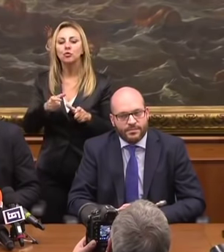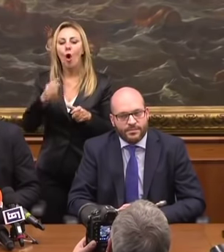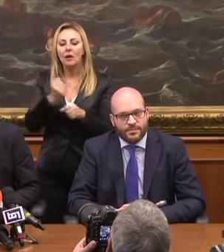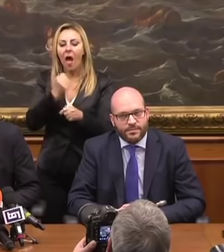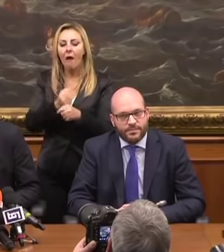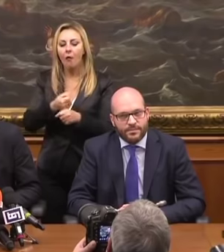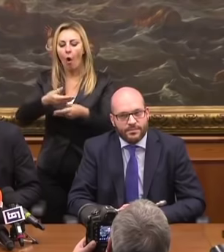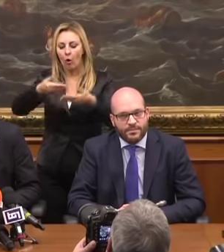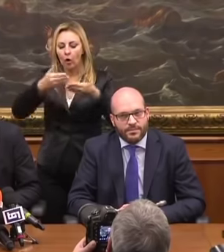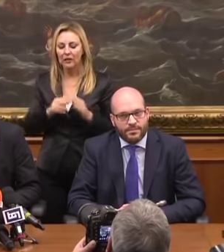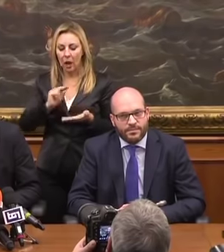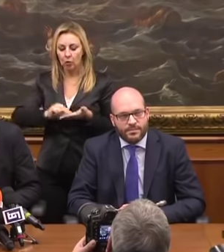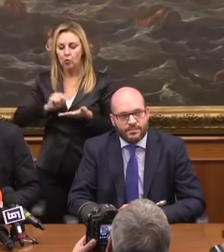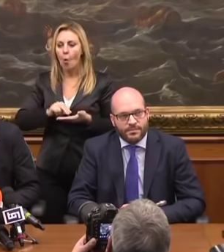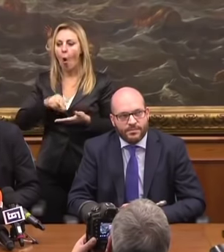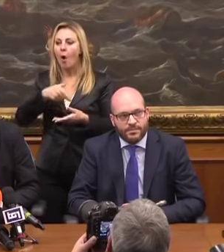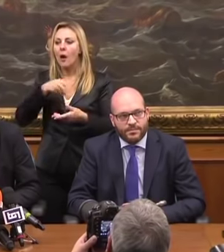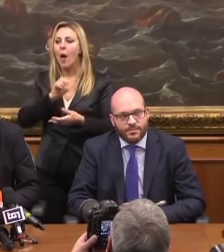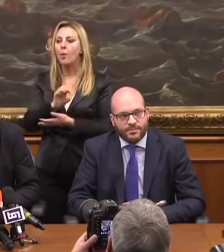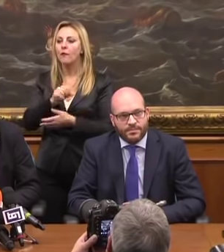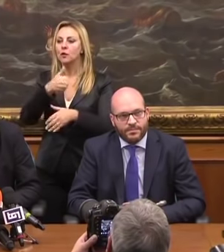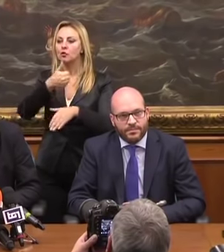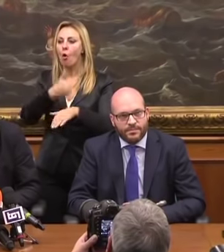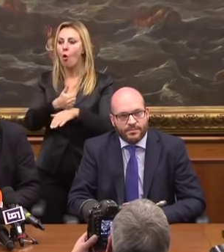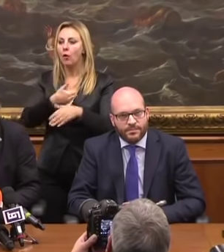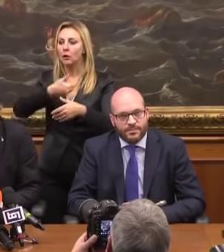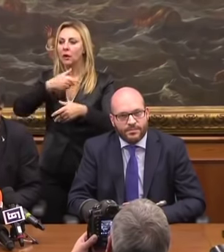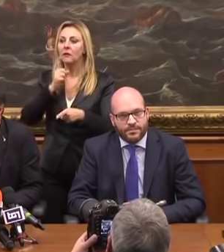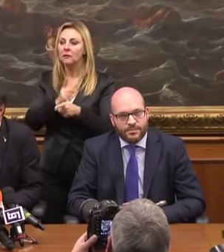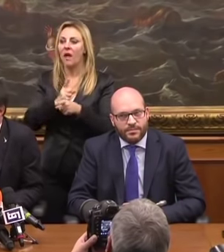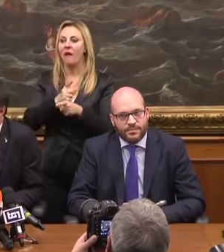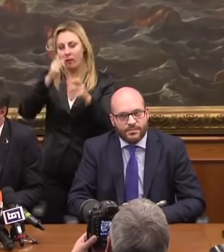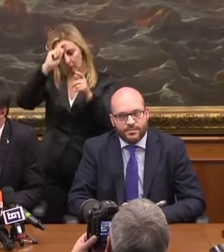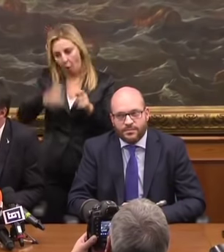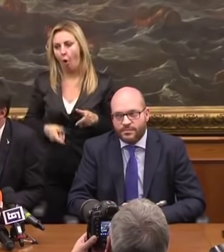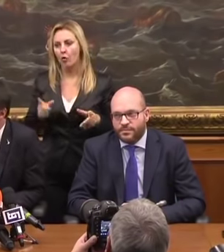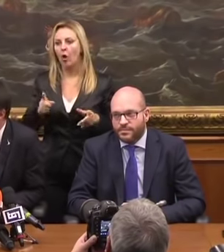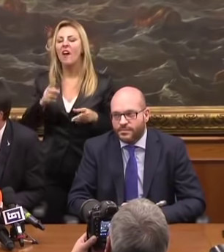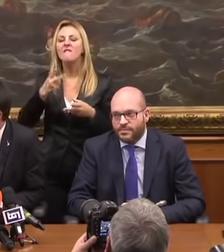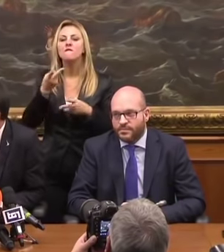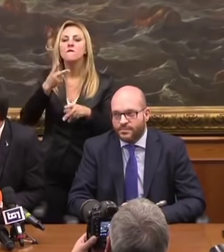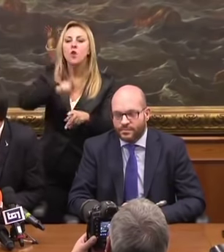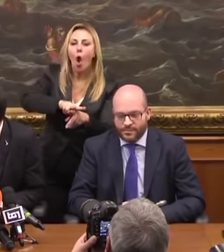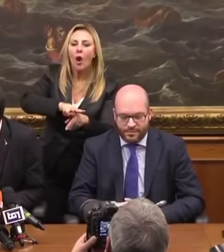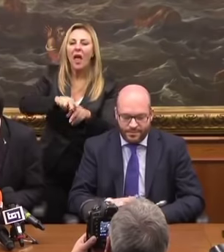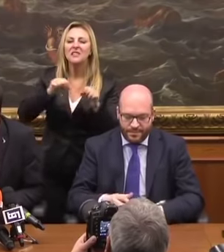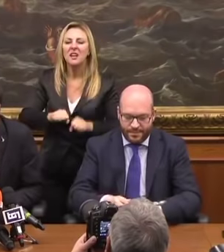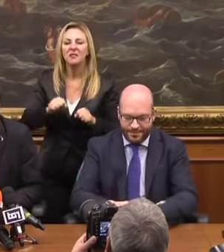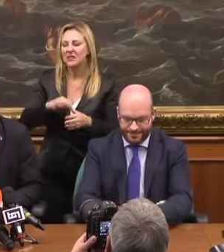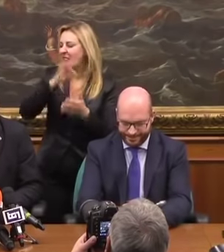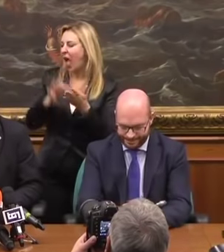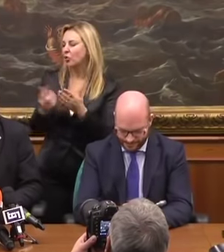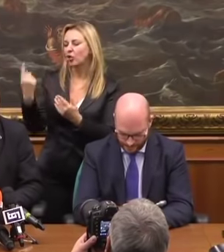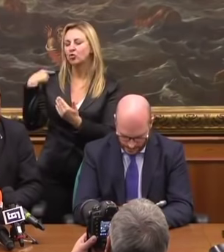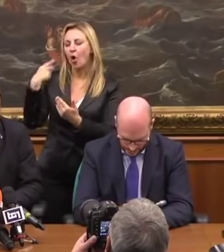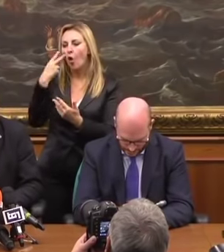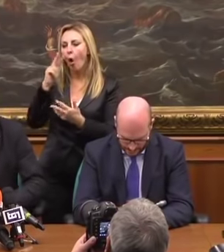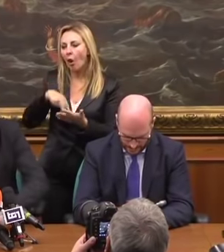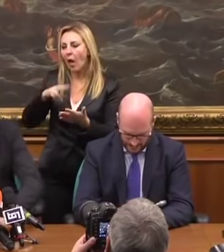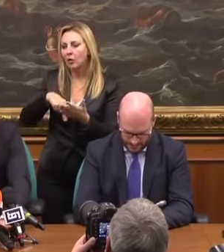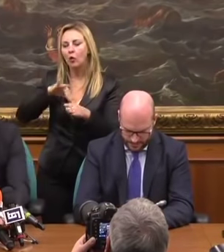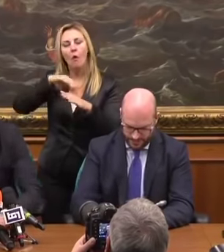cattedra. Anche l'altro giorno ho letto, io poi non conosco le vicende al di là delle violenze fisiche che sono evidentemente fuori dal